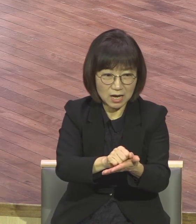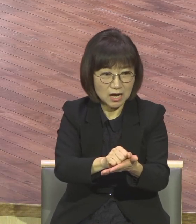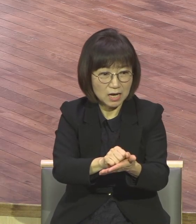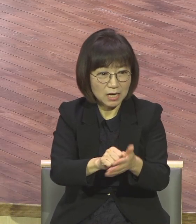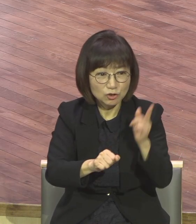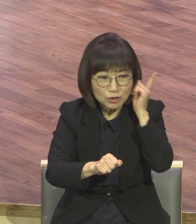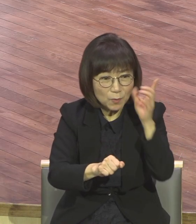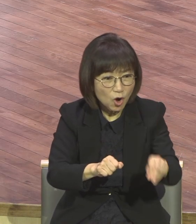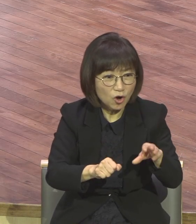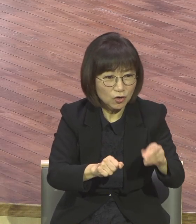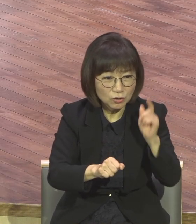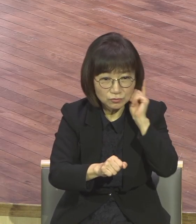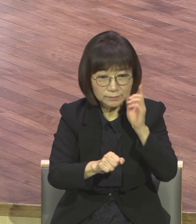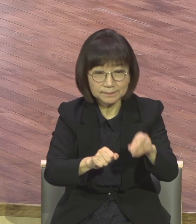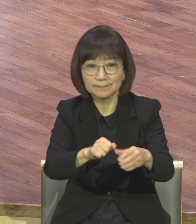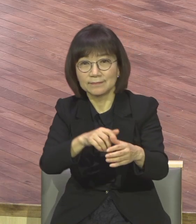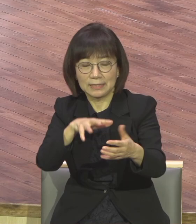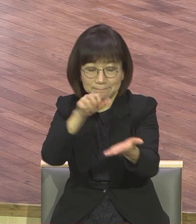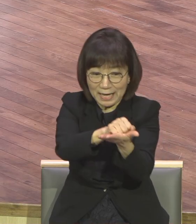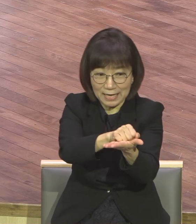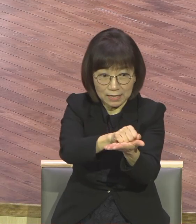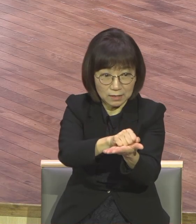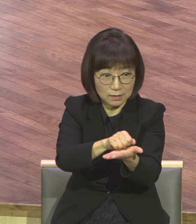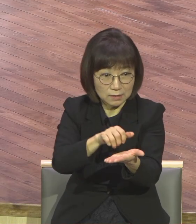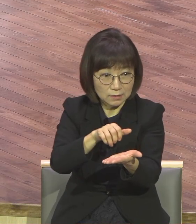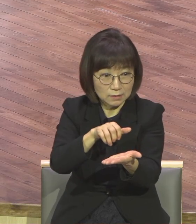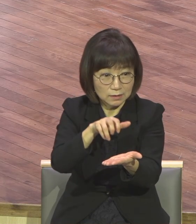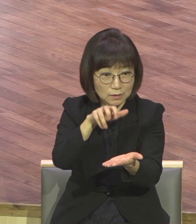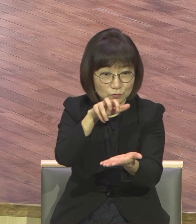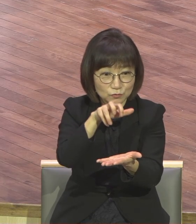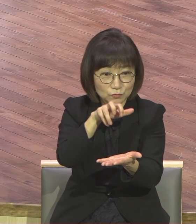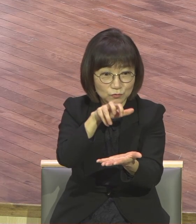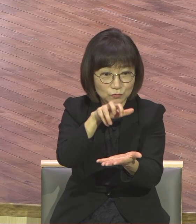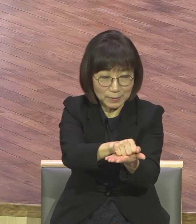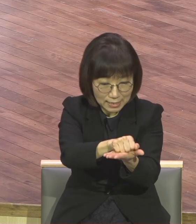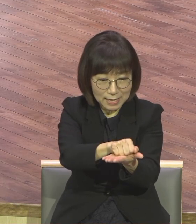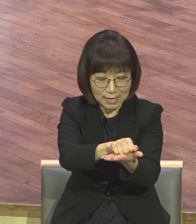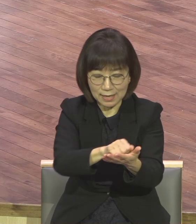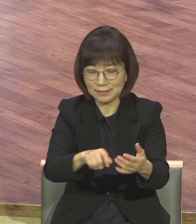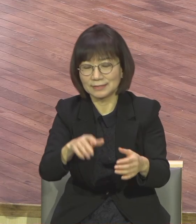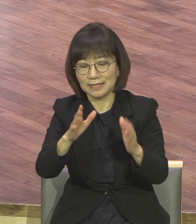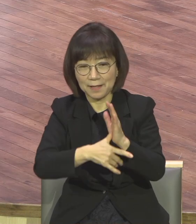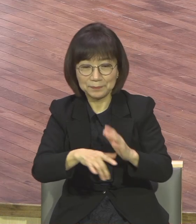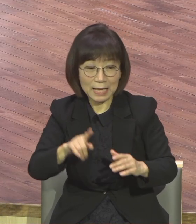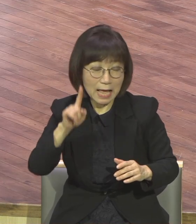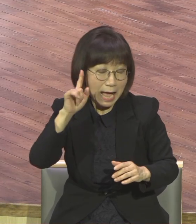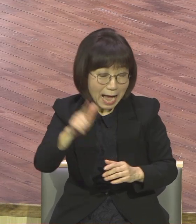미국으로. 미국에서 이야기해. 미국 정부가 너 하루 만에 KF 점령당할 거야. 망명해라.